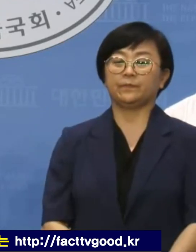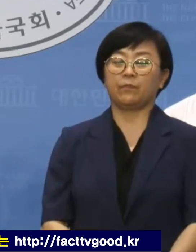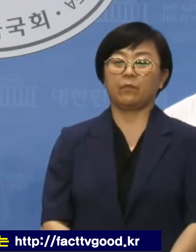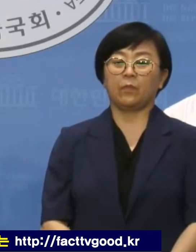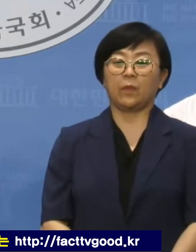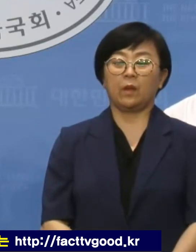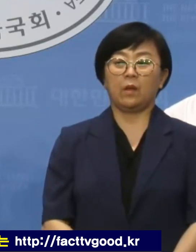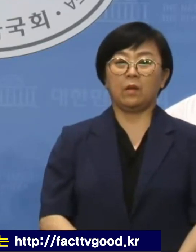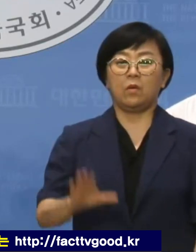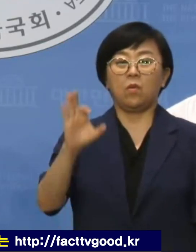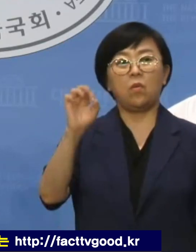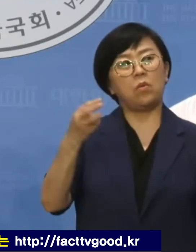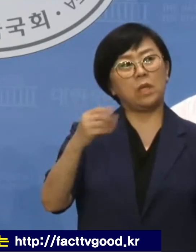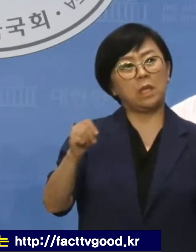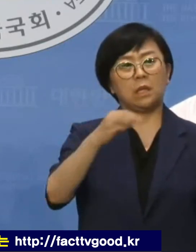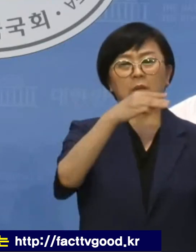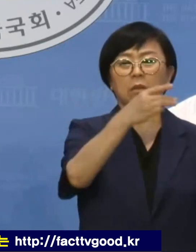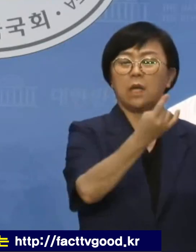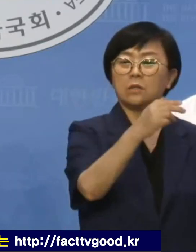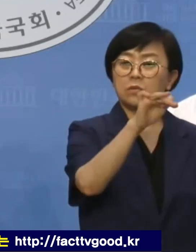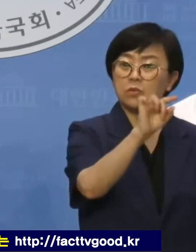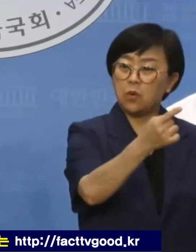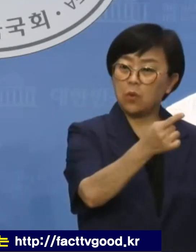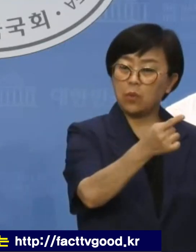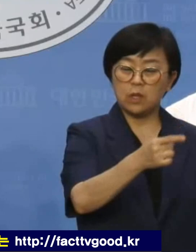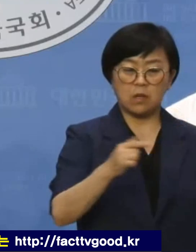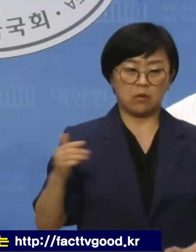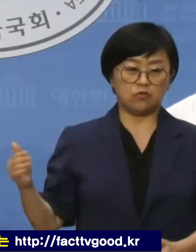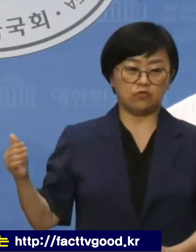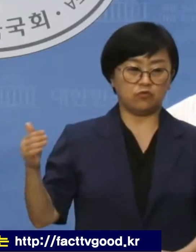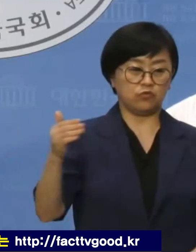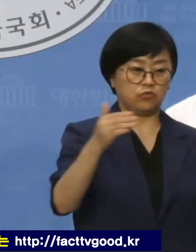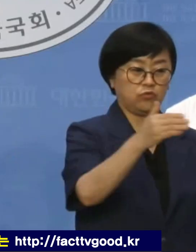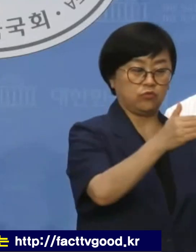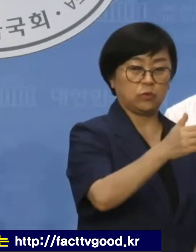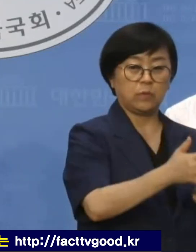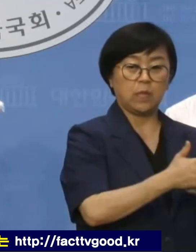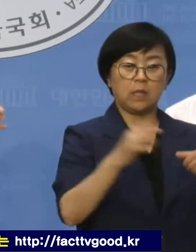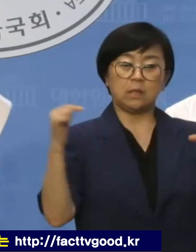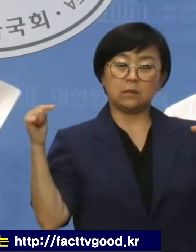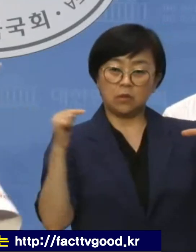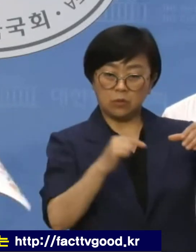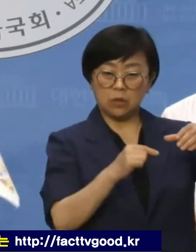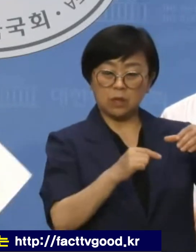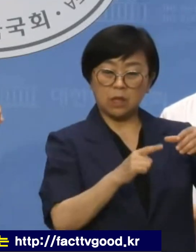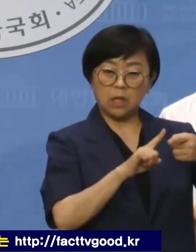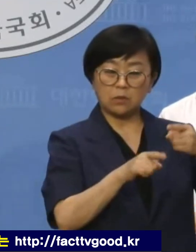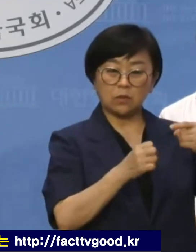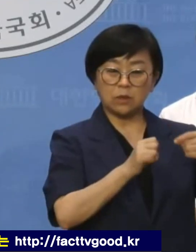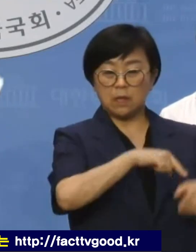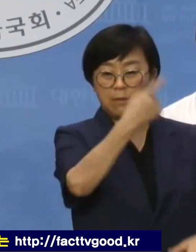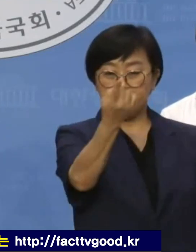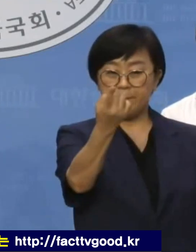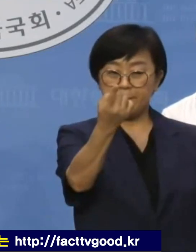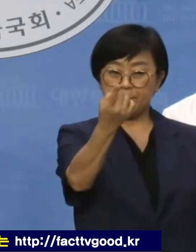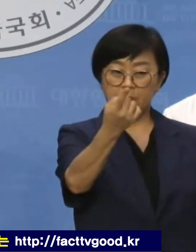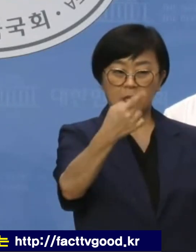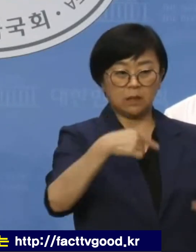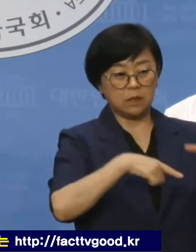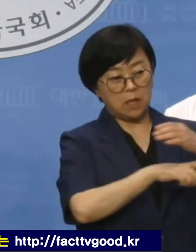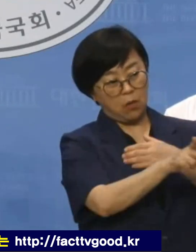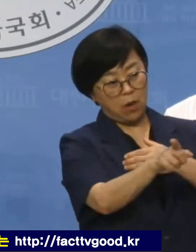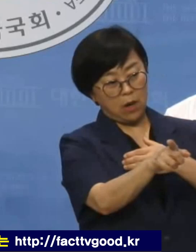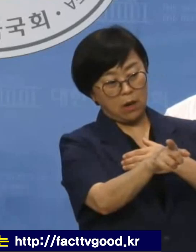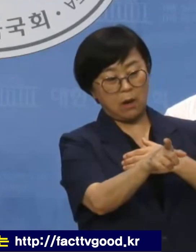그래서 오리마을과 여기 태촌, 광동리 마을을 관통하게 되고요. 그게 다시 터널로 다시 들어갔다가 그 다음에 다시 나오는